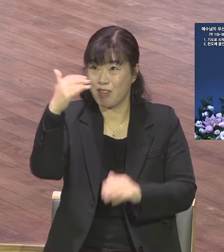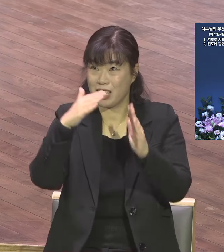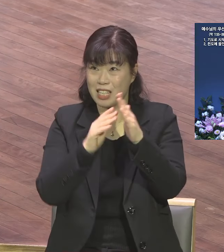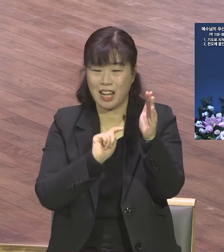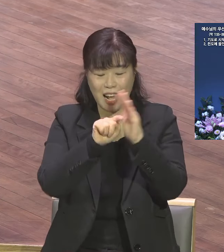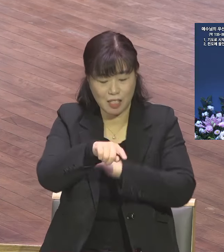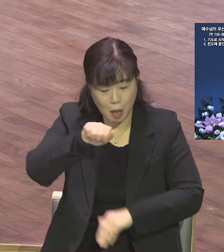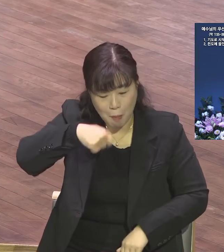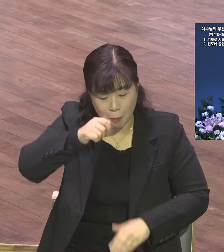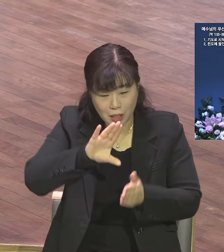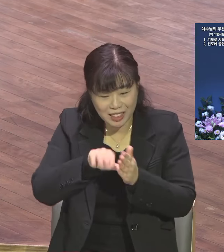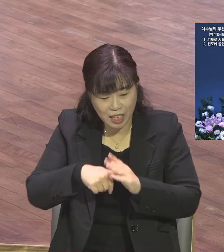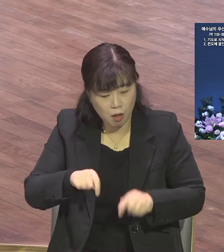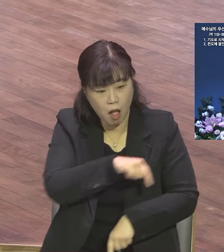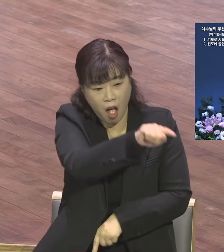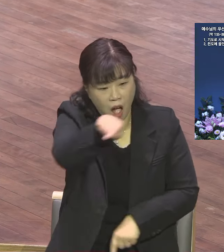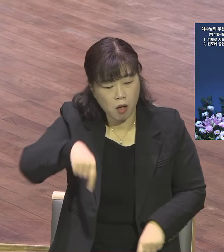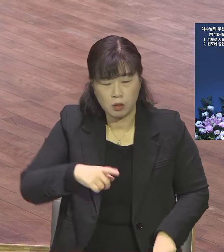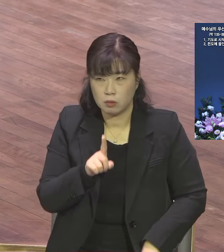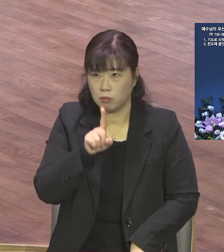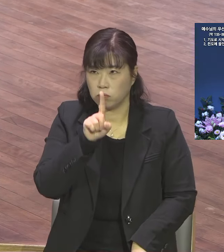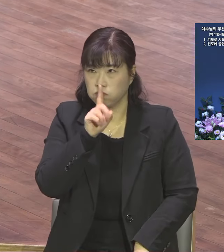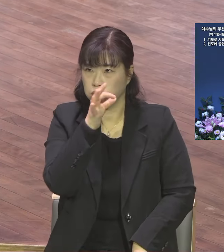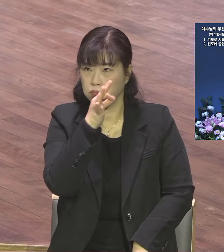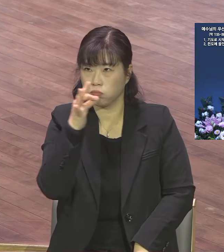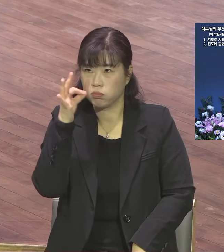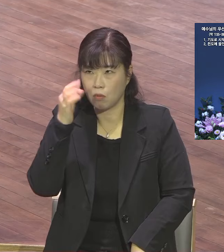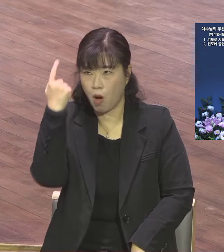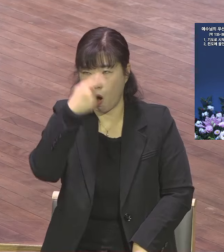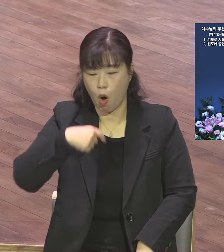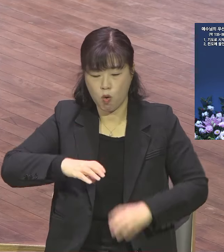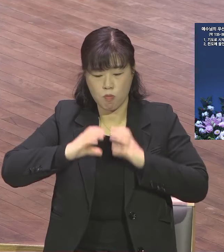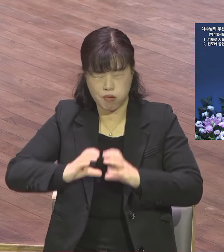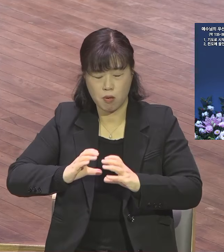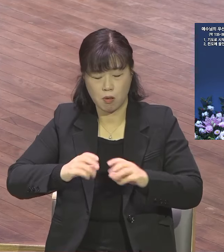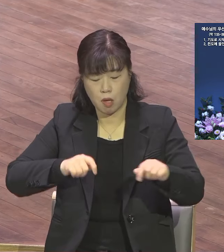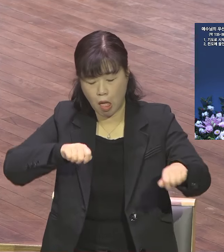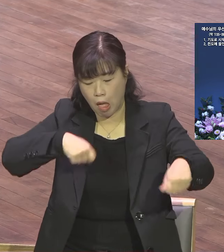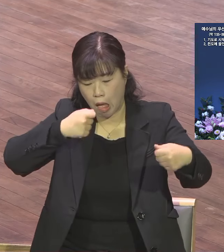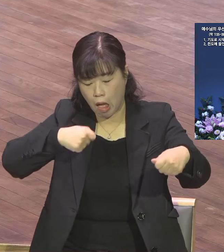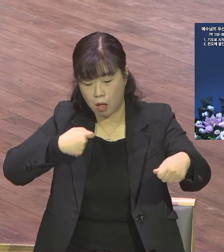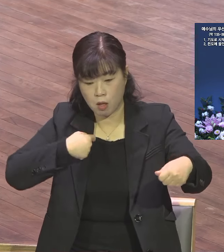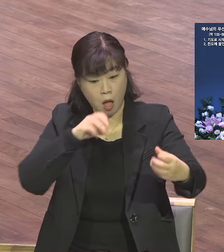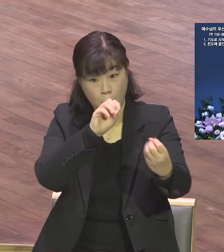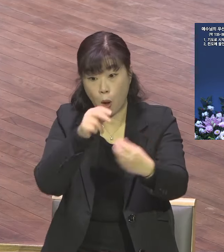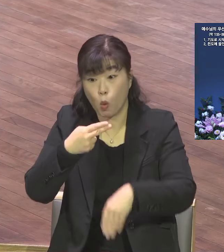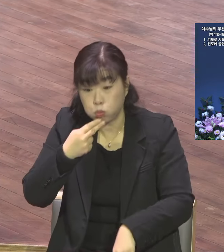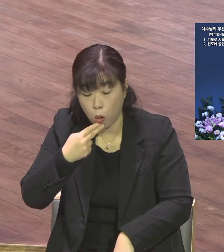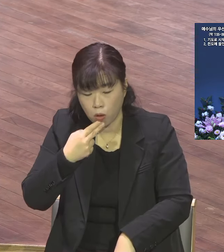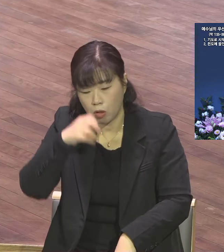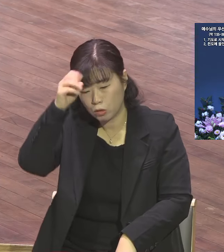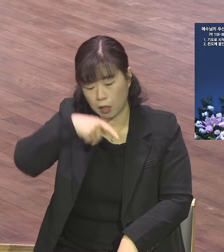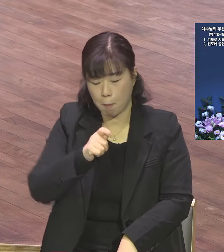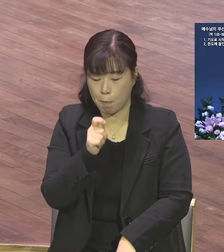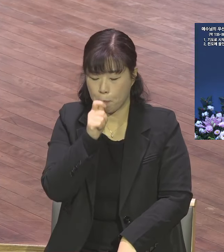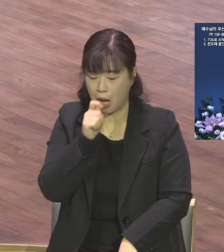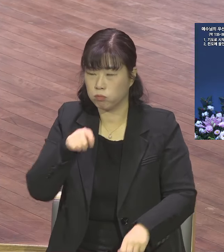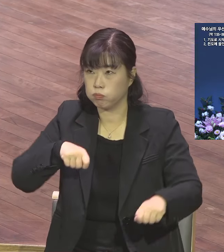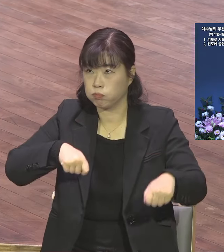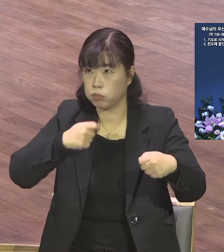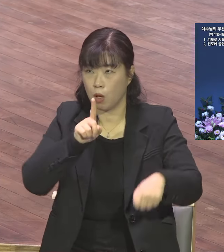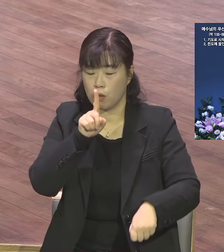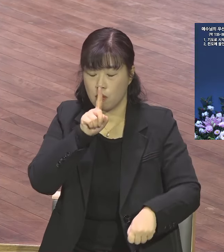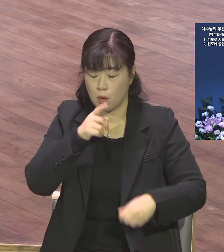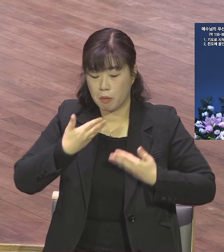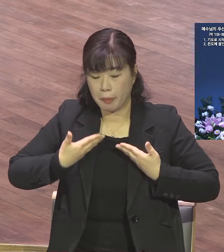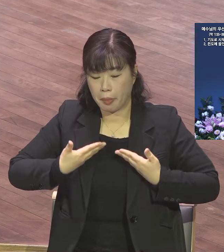소리만 똑딱똑딱. 제가 저는 뭐 우리 집안에 늘 식사할 때 떠드니까 다들 밥 먹으면서, 우리 기독교